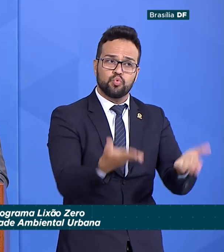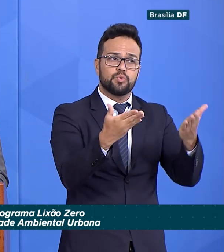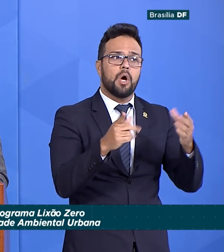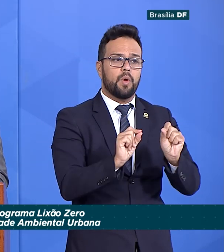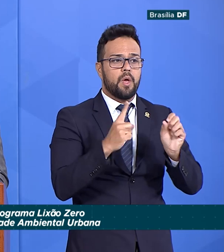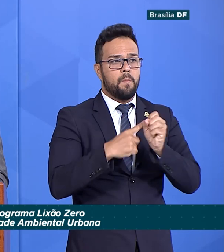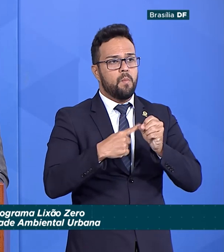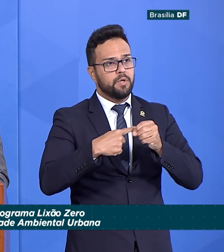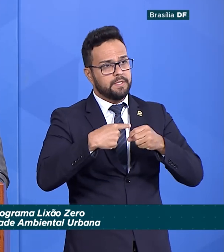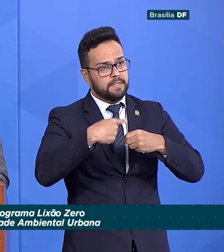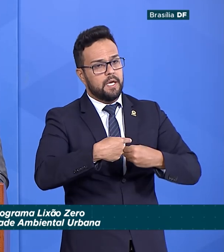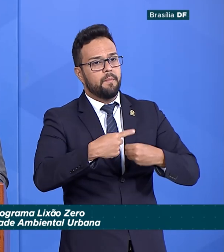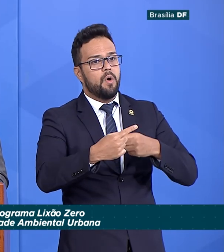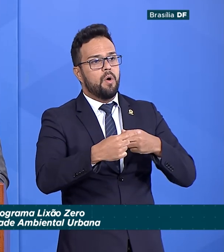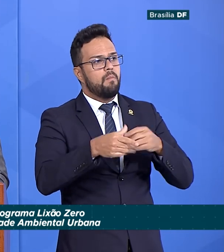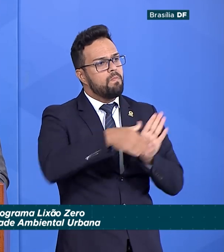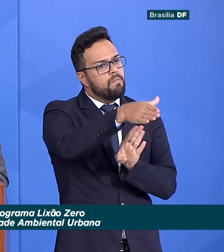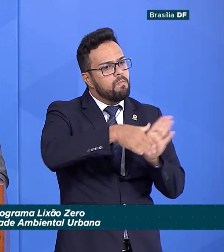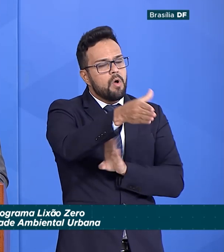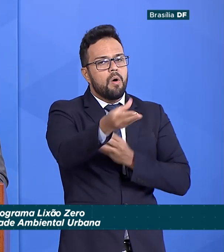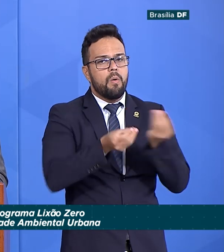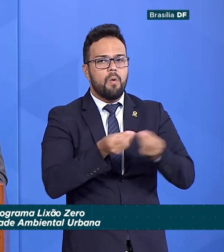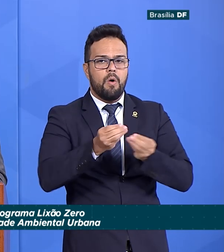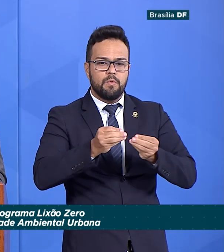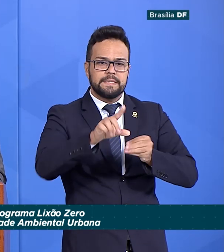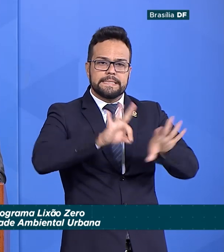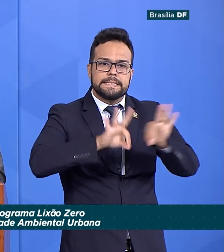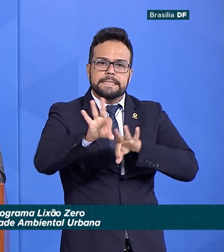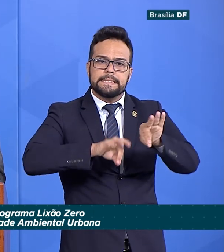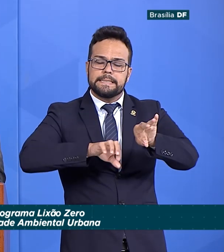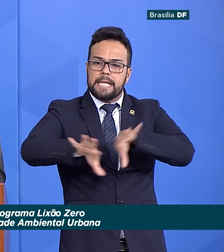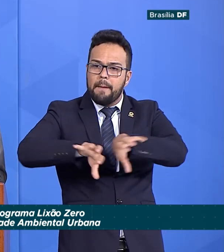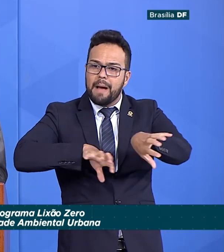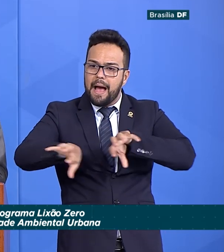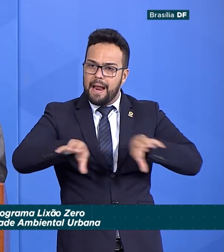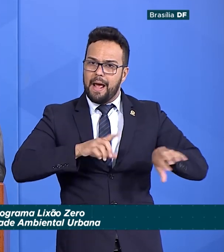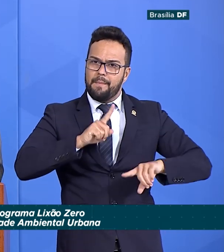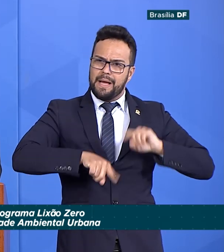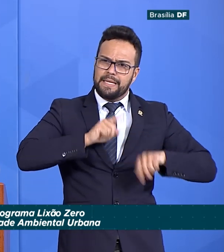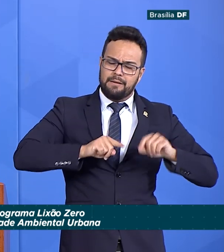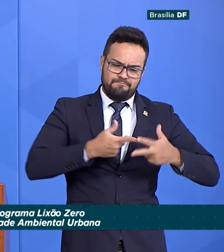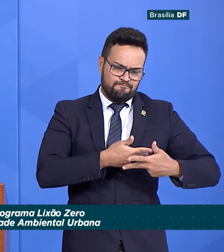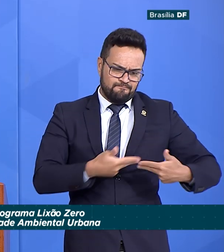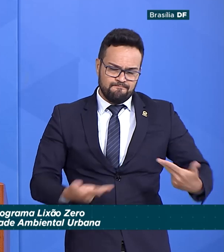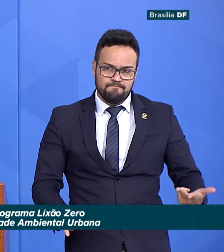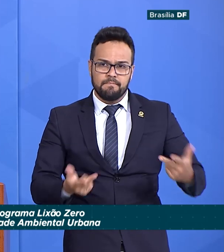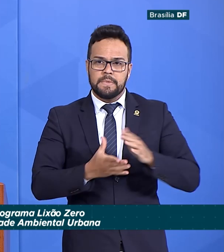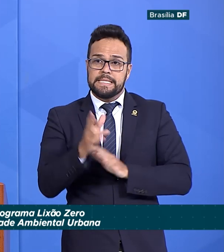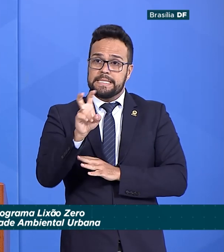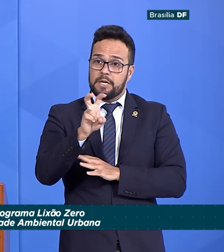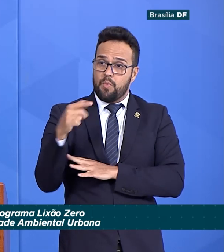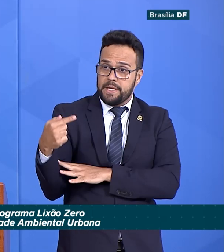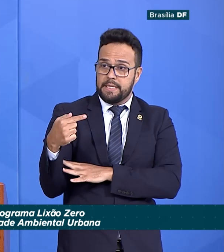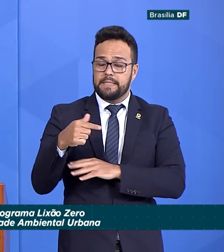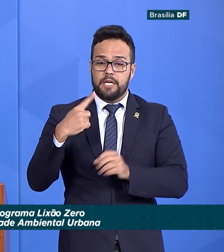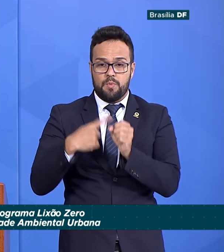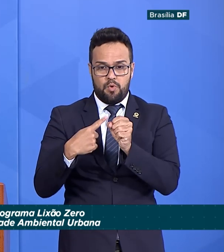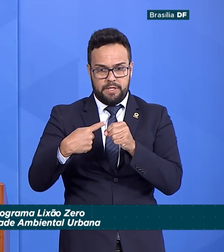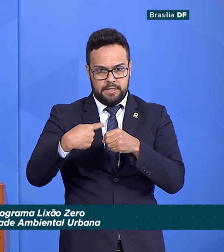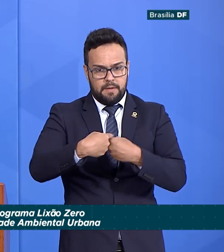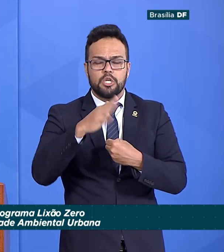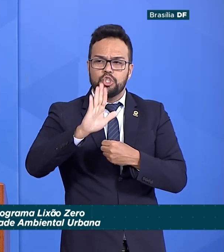ponta, a separar o lixo, a destinar, a fazer a reciclagem, o material, os equipamentos. 57 municípios recebem